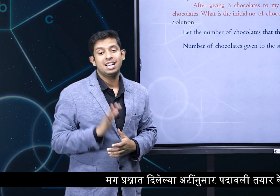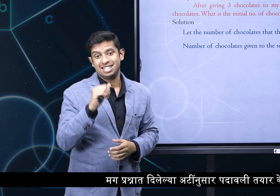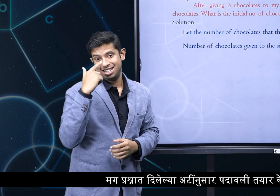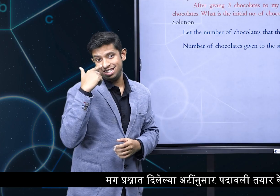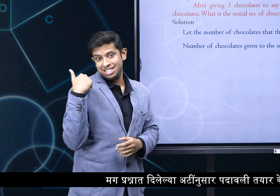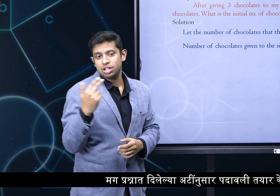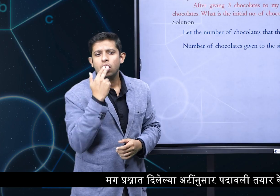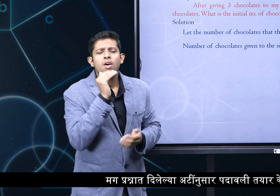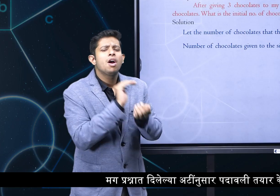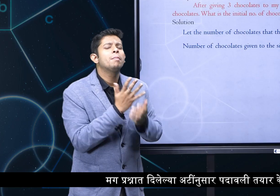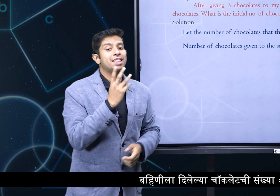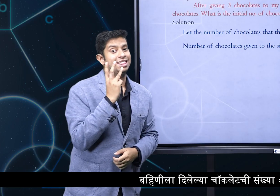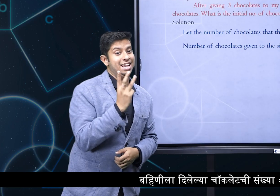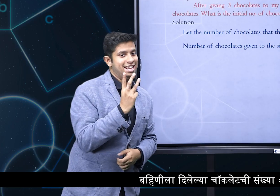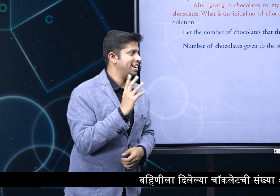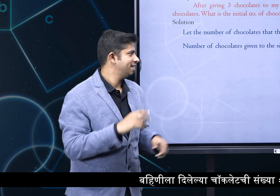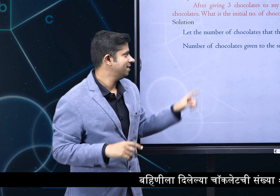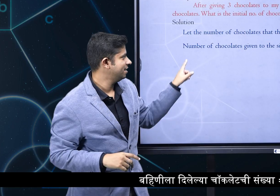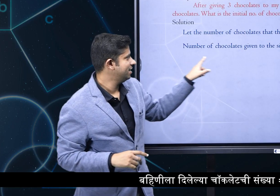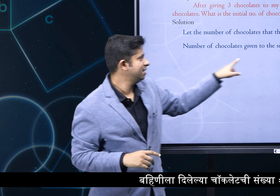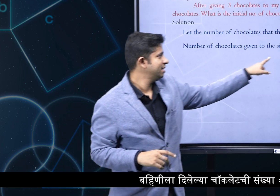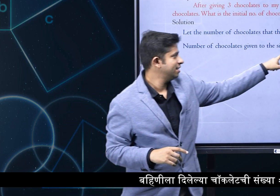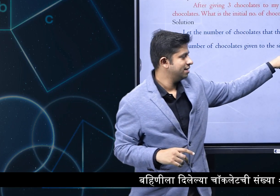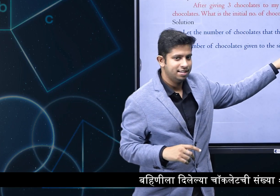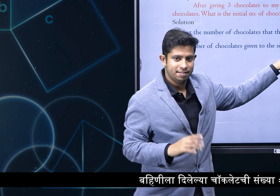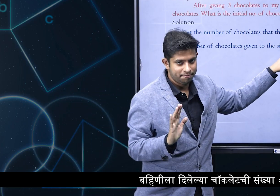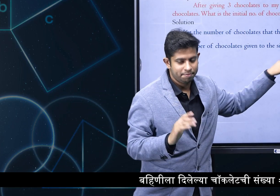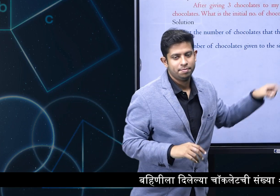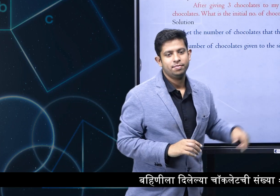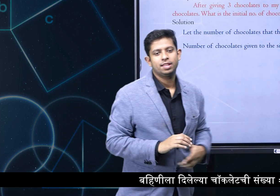तयार केली जाते. बहिणीला दिलेल्या चॉकलेटची संख्या इक्वल्स टू 3.